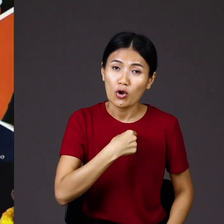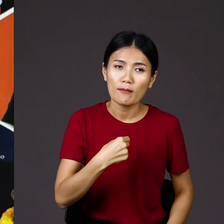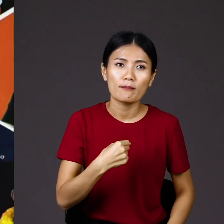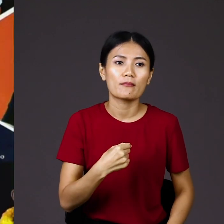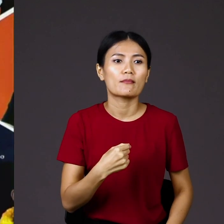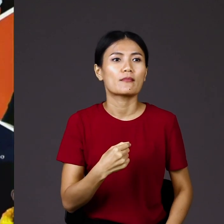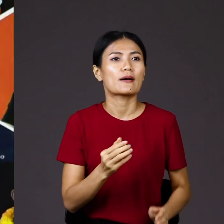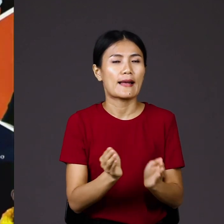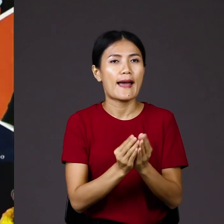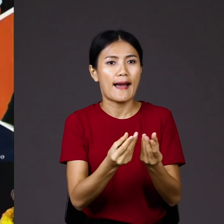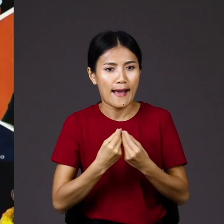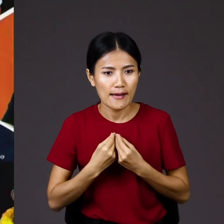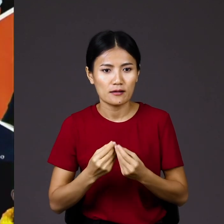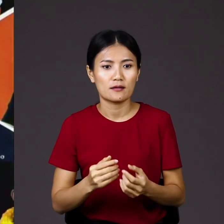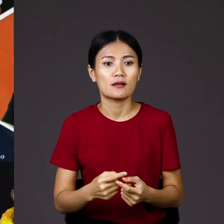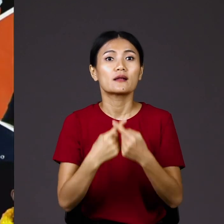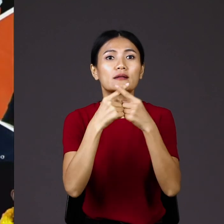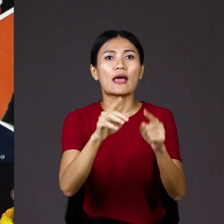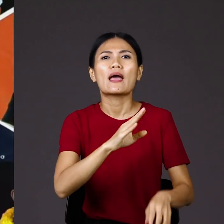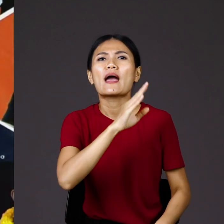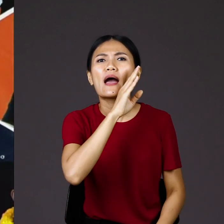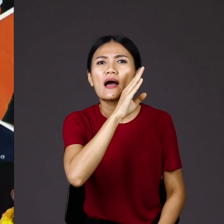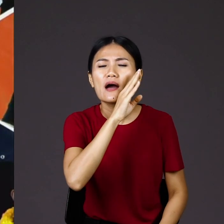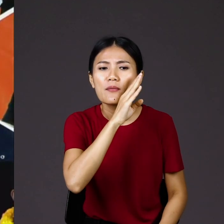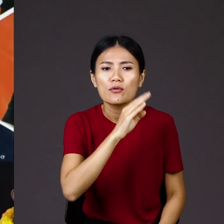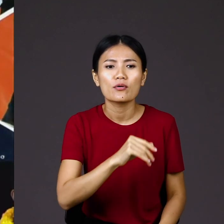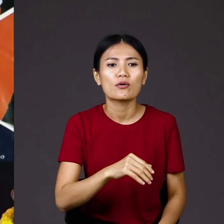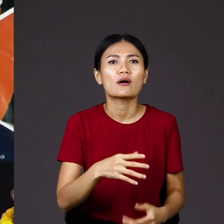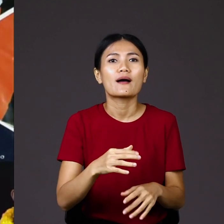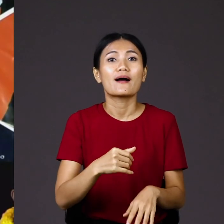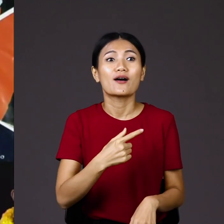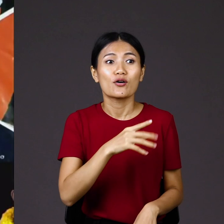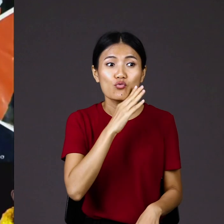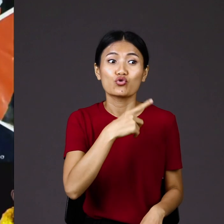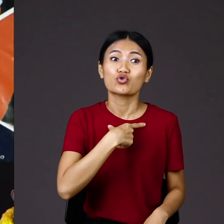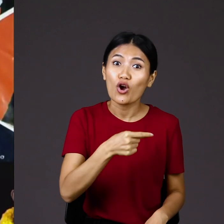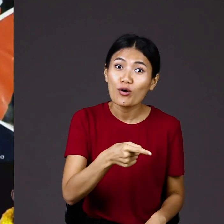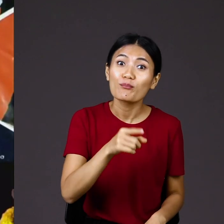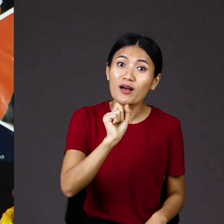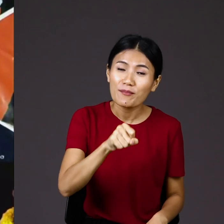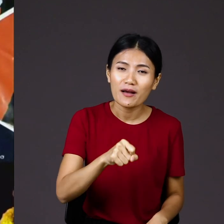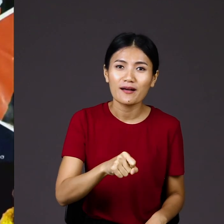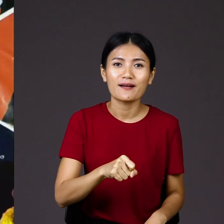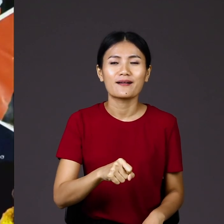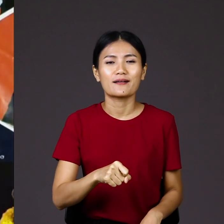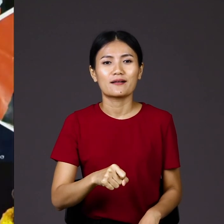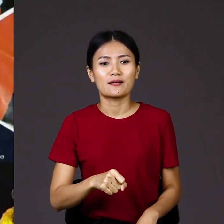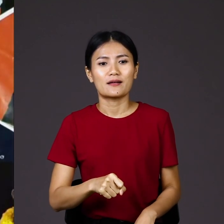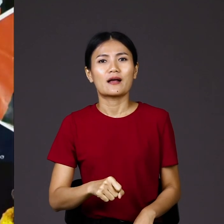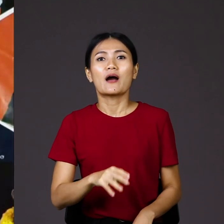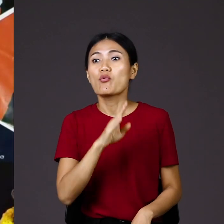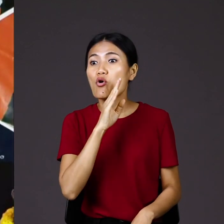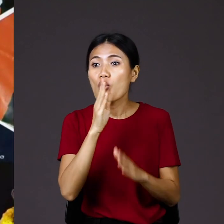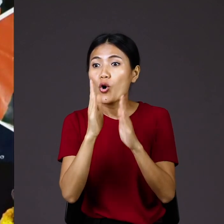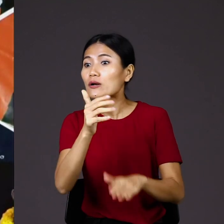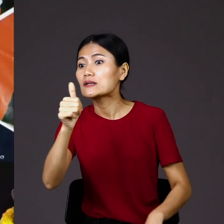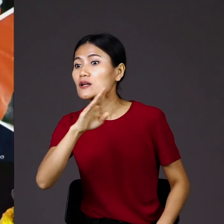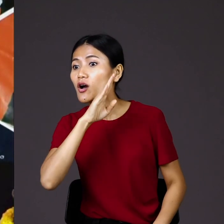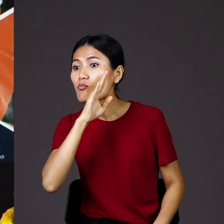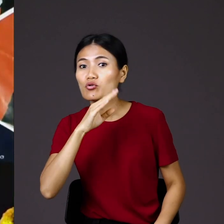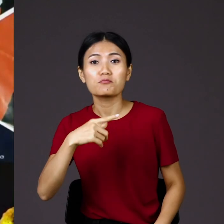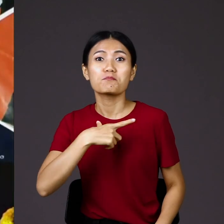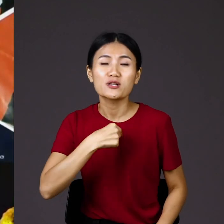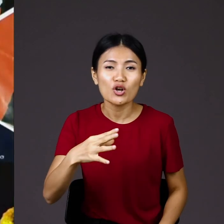ไม่ต้องไปทำอะไรเขาเลยครับทั้งหมดที่ผมพูดมามีวิธีการแสดงออกแบบง่ายๆที่สุด